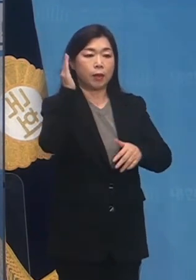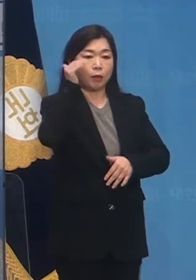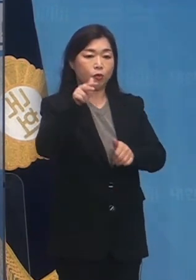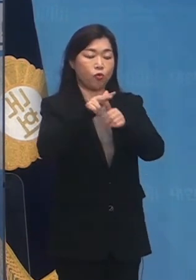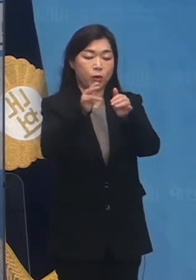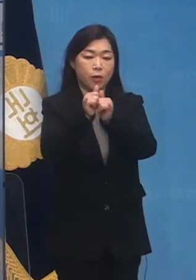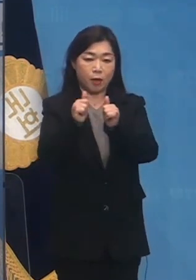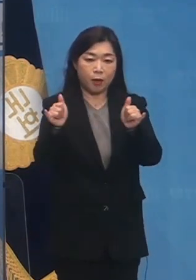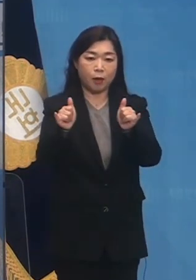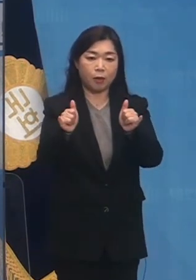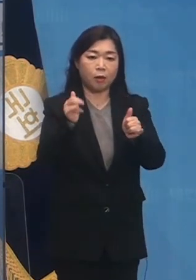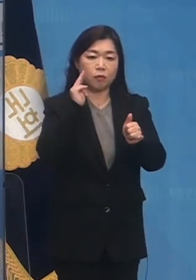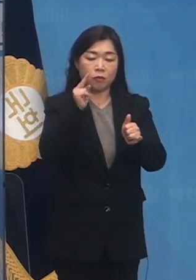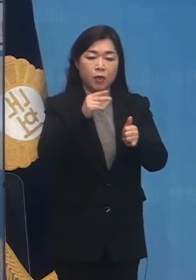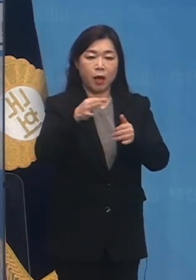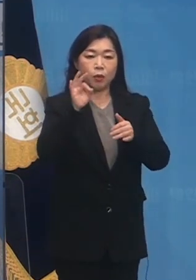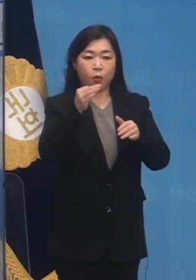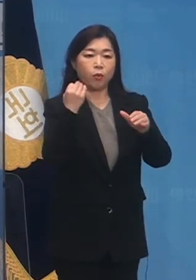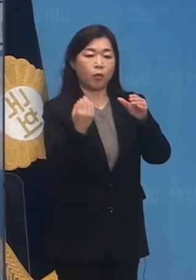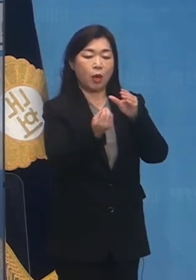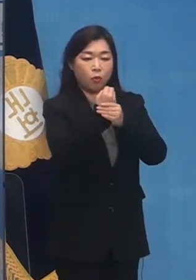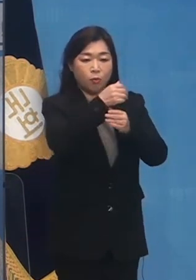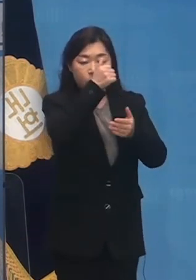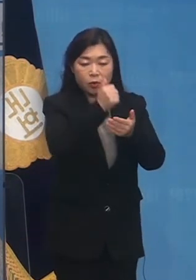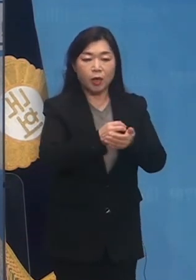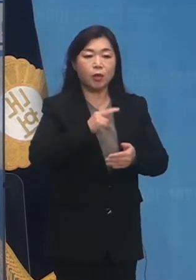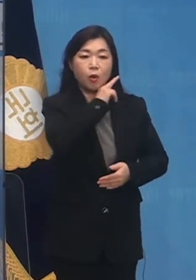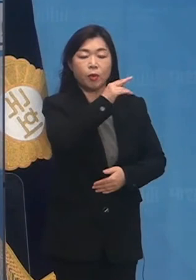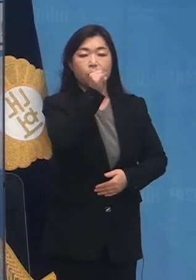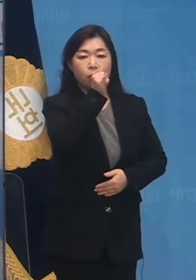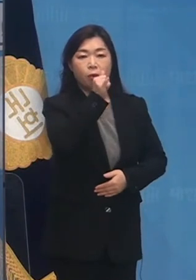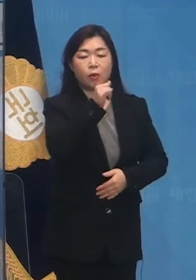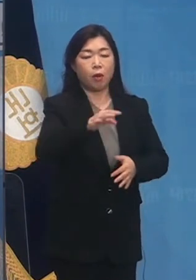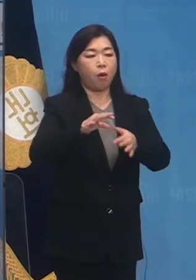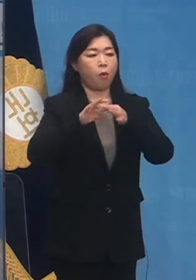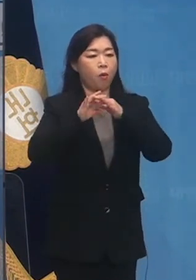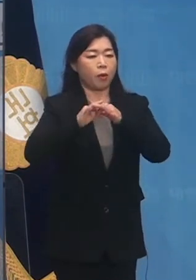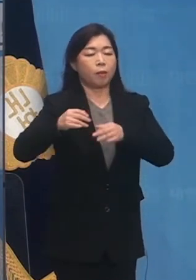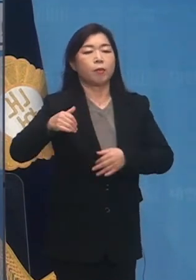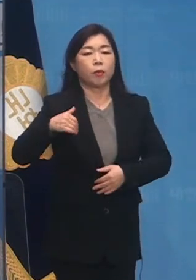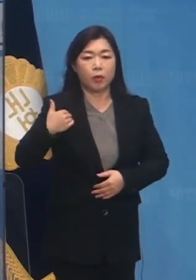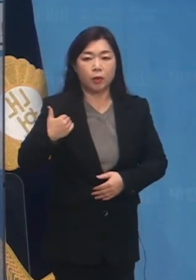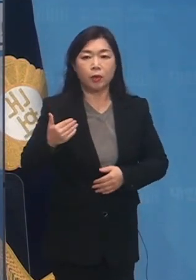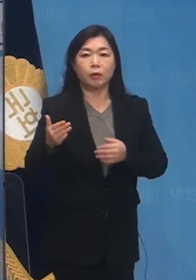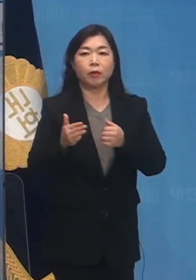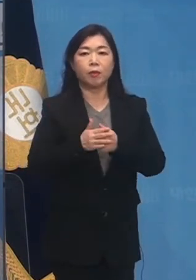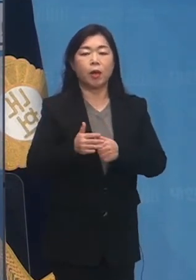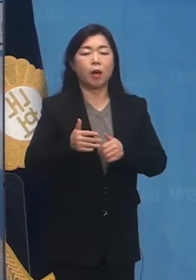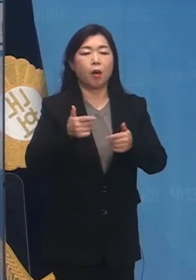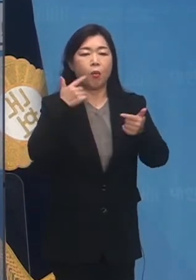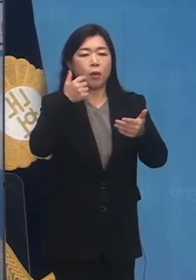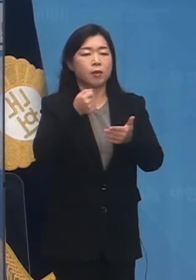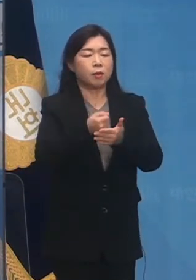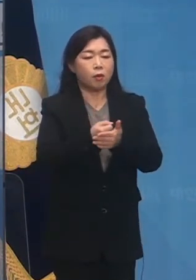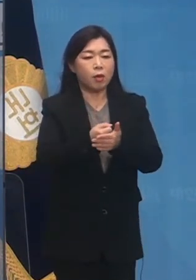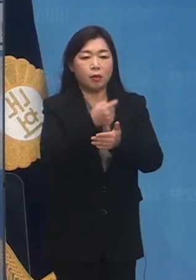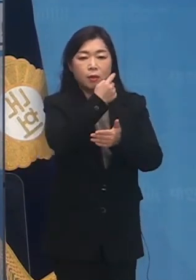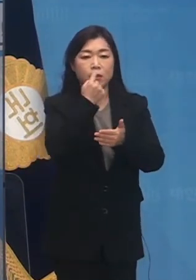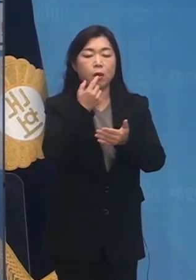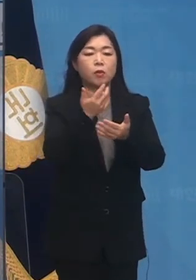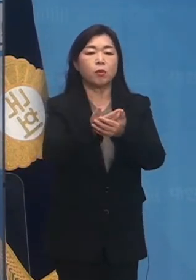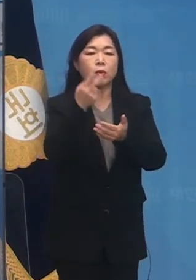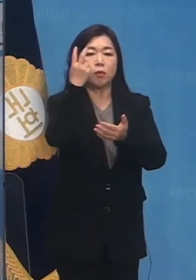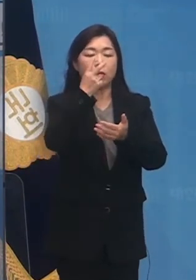대통령 후보자가 중대한 뇌물죄 혐의 연루될 수 있는 사건에 대해서 결정적인